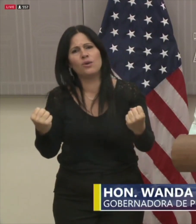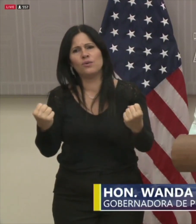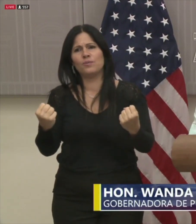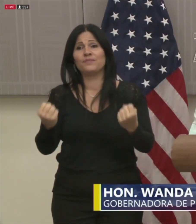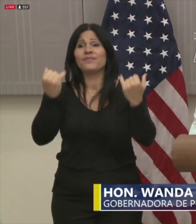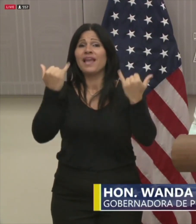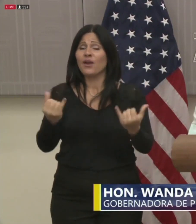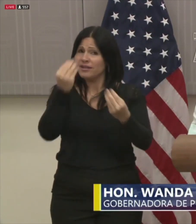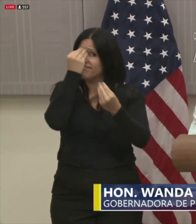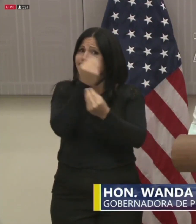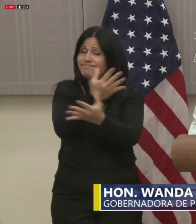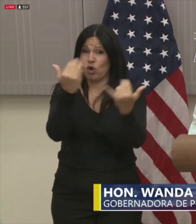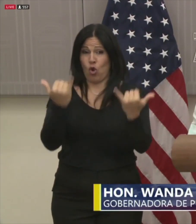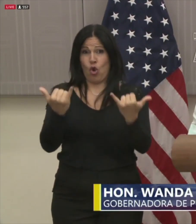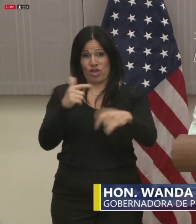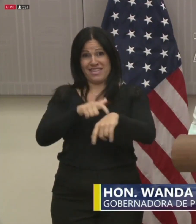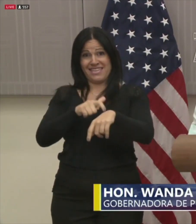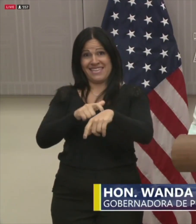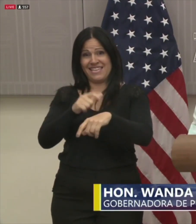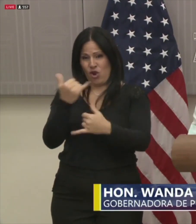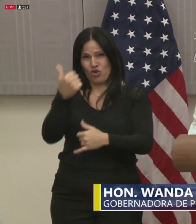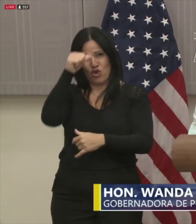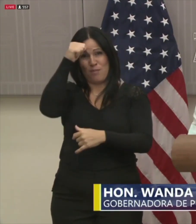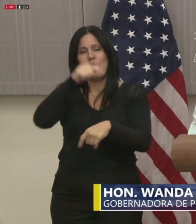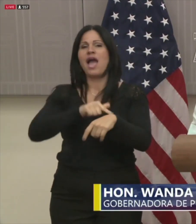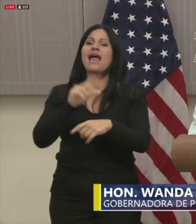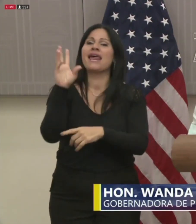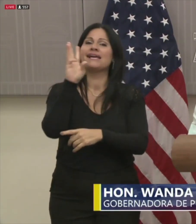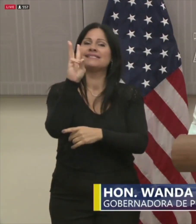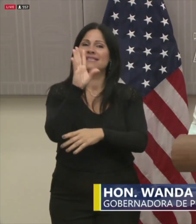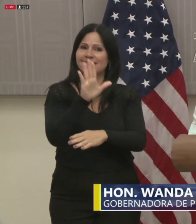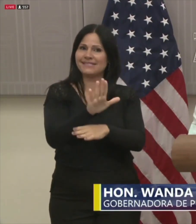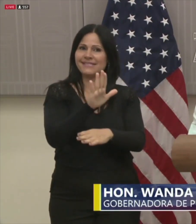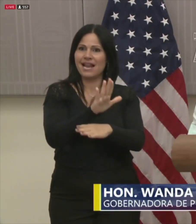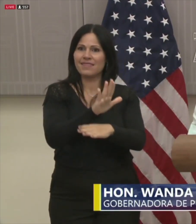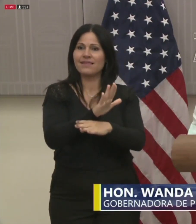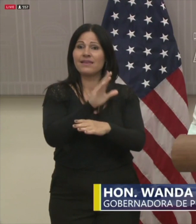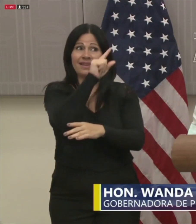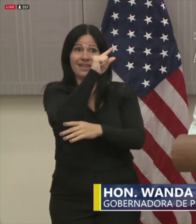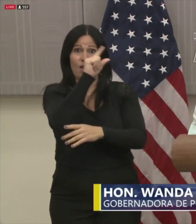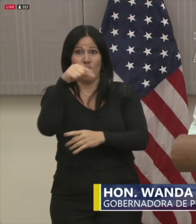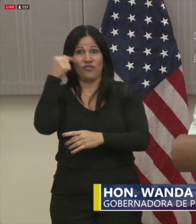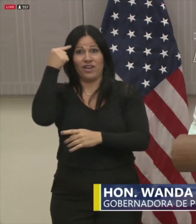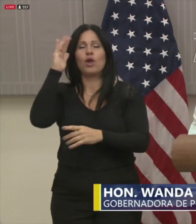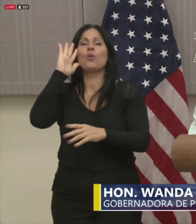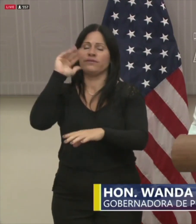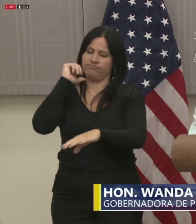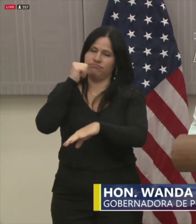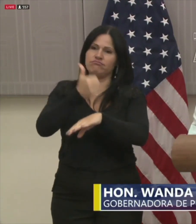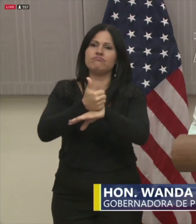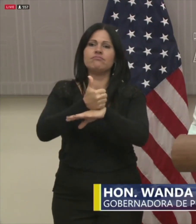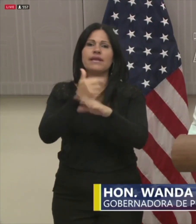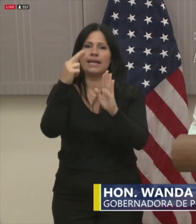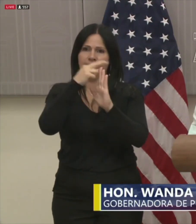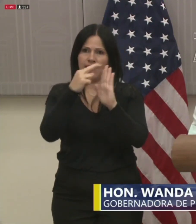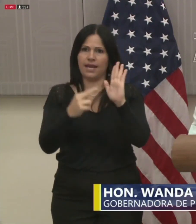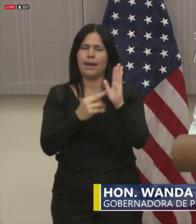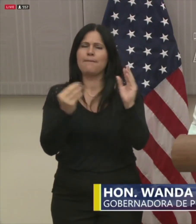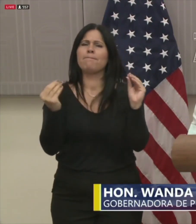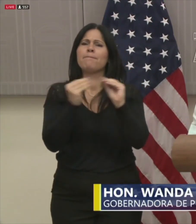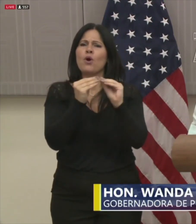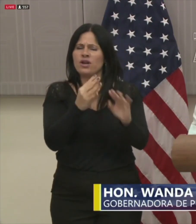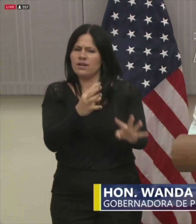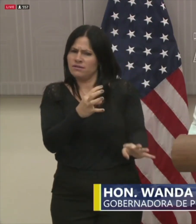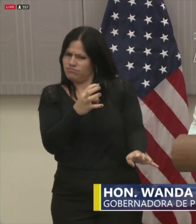que a partir de hoy domingo a las seis de la tarde nuestro gobierno implementará medidas más estrictas de control